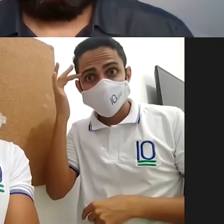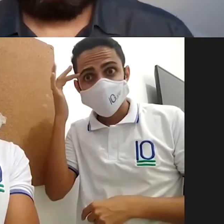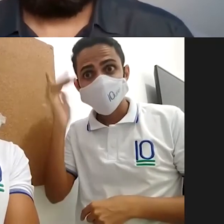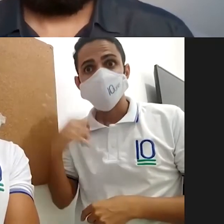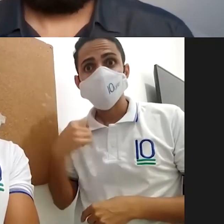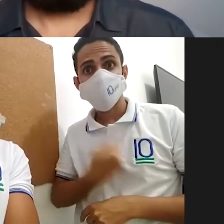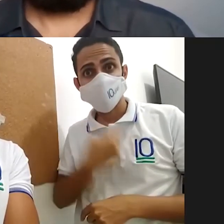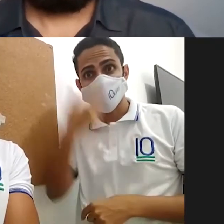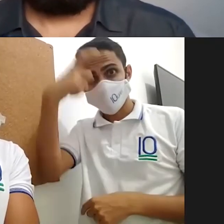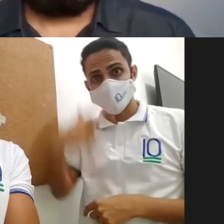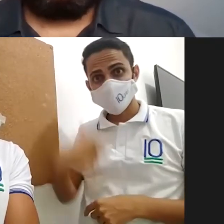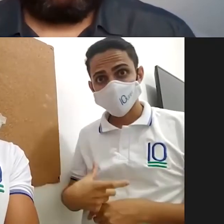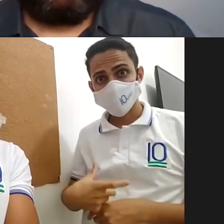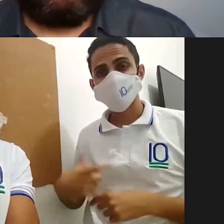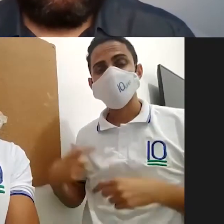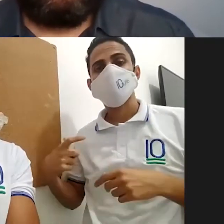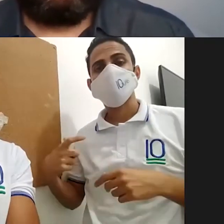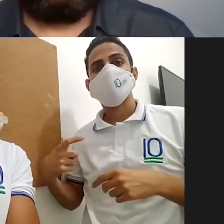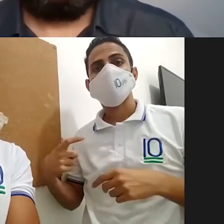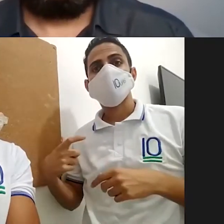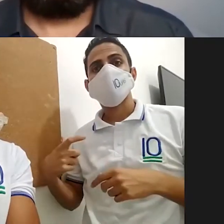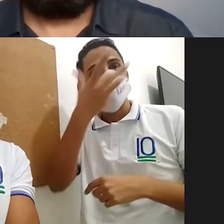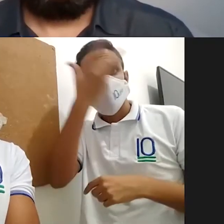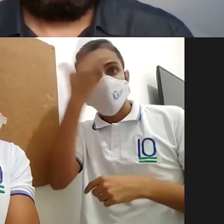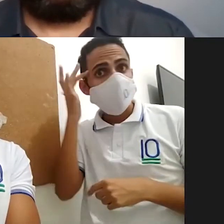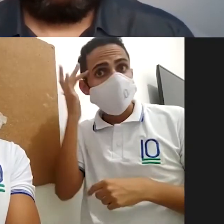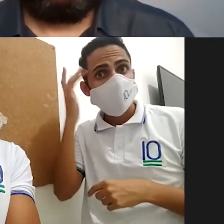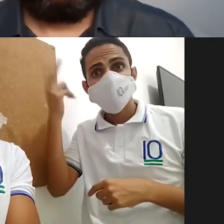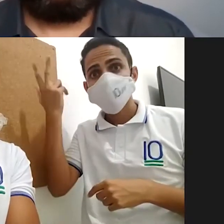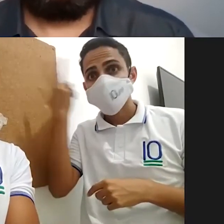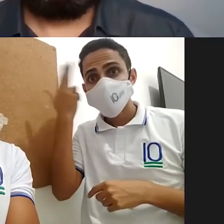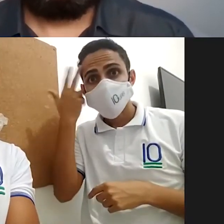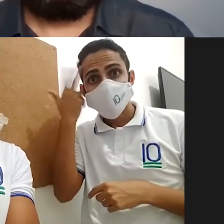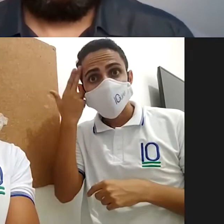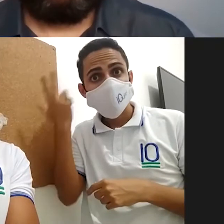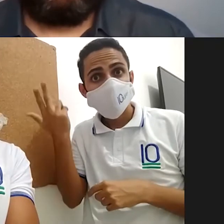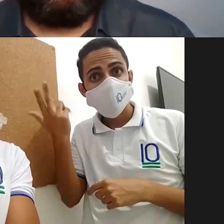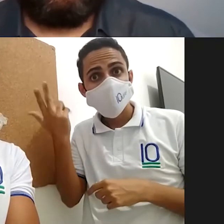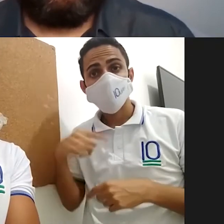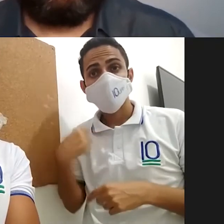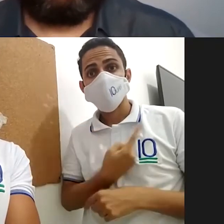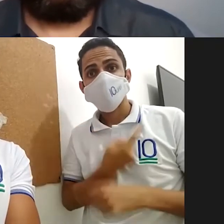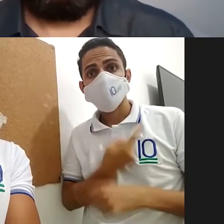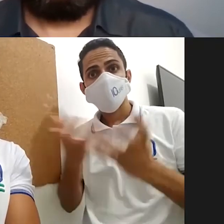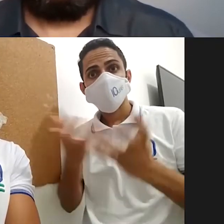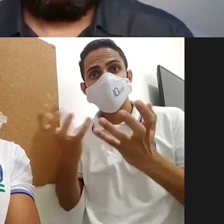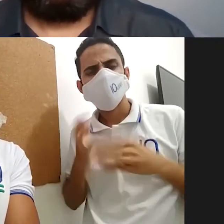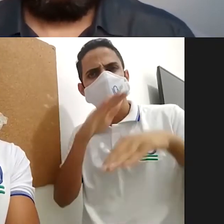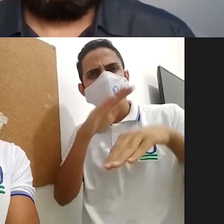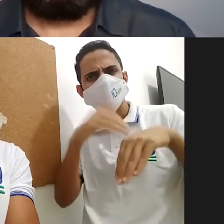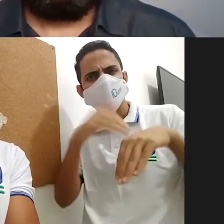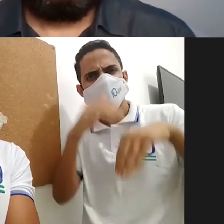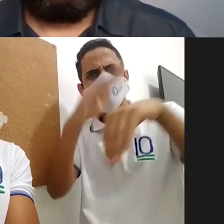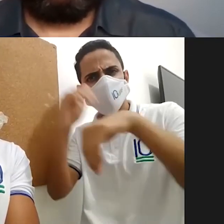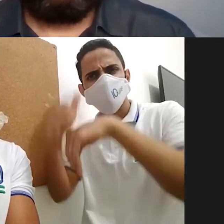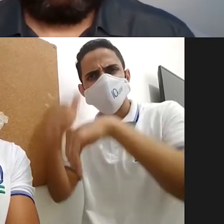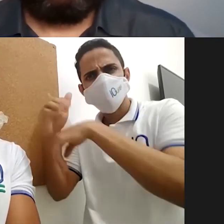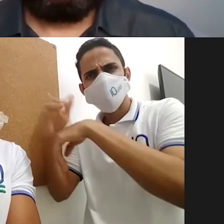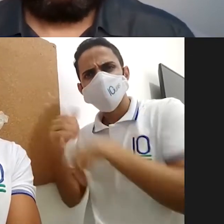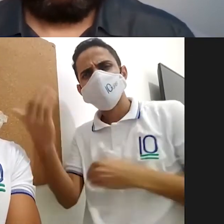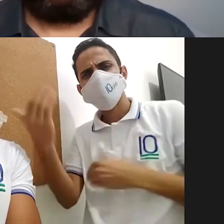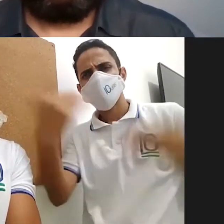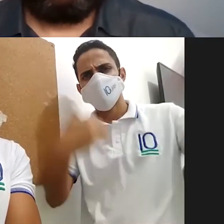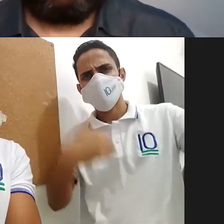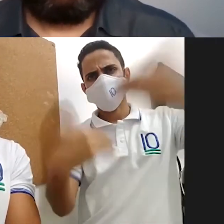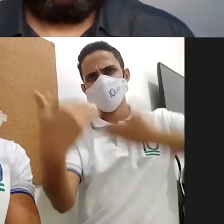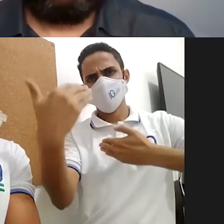satisfeitos. Então, o coletivo vem para quebrar isso. A gente quer levar as pessoas para dentro do mandato. A gente quer decidir durante os 4 anos,